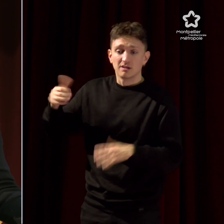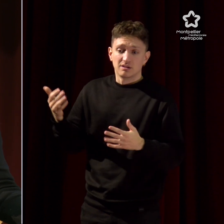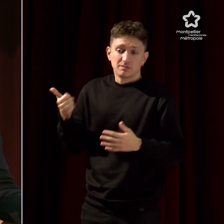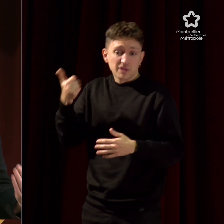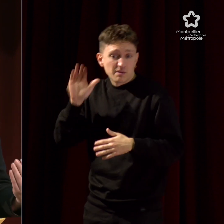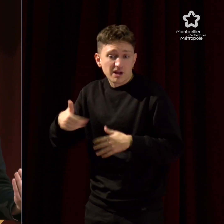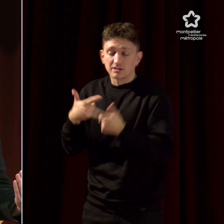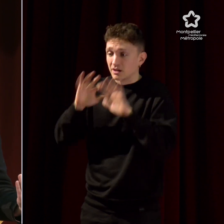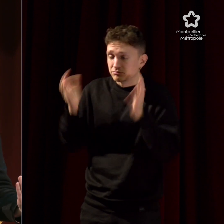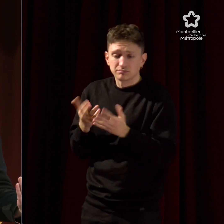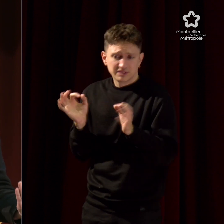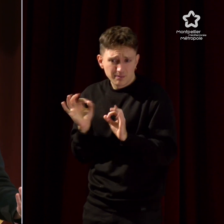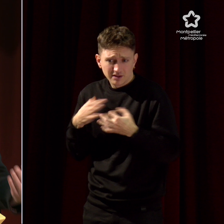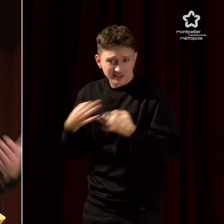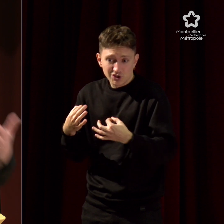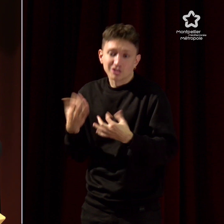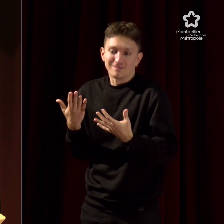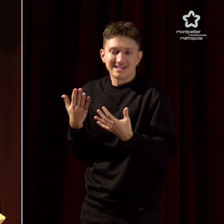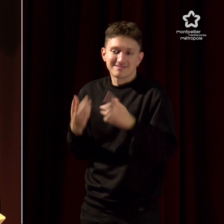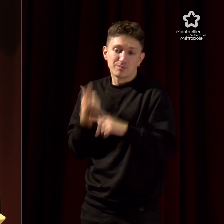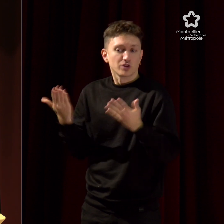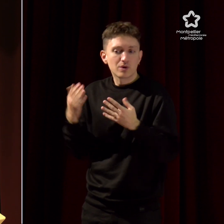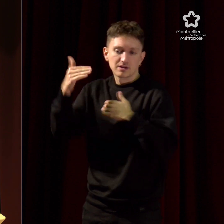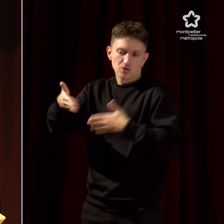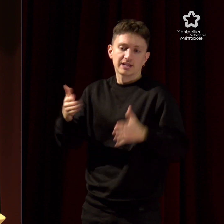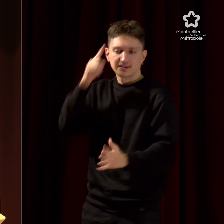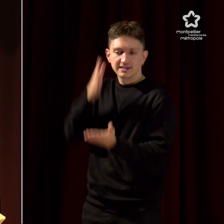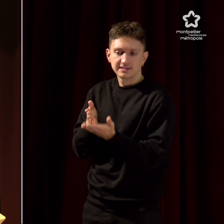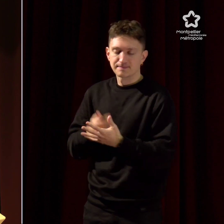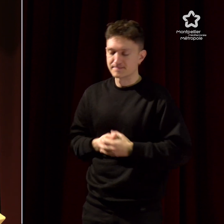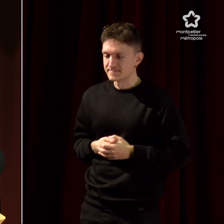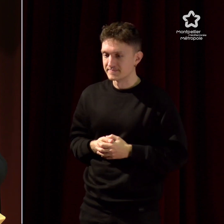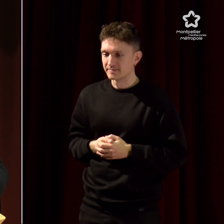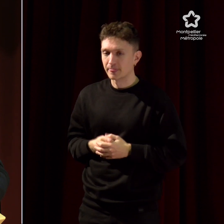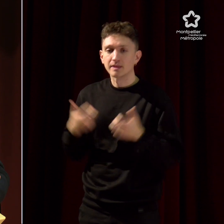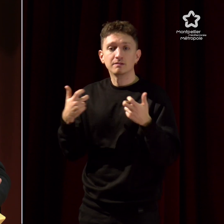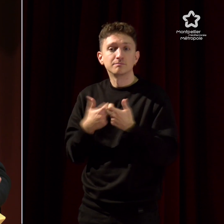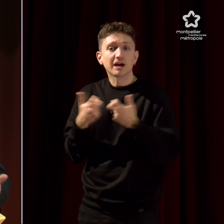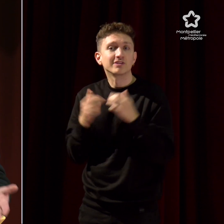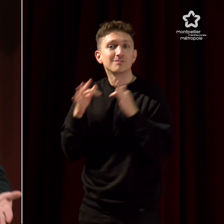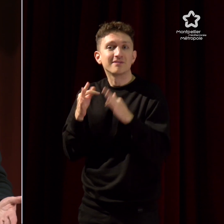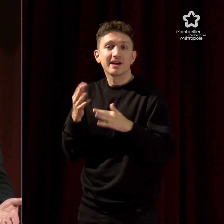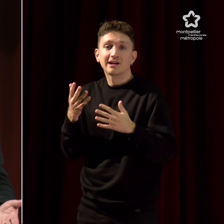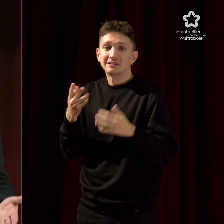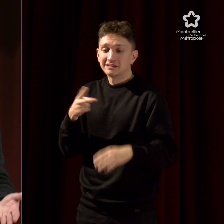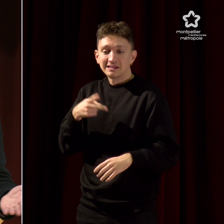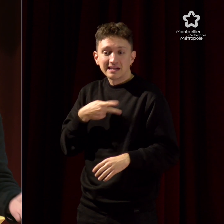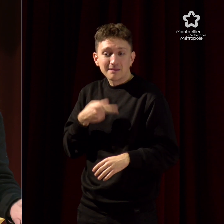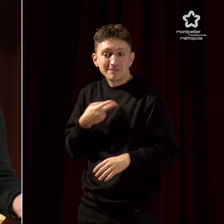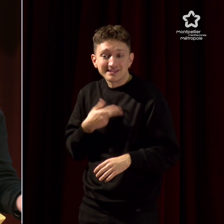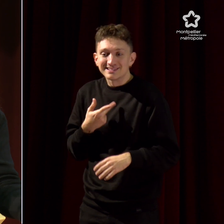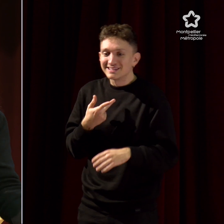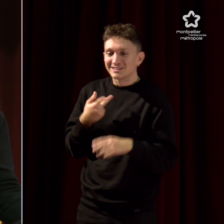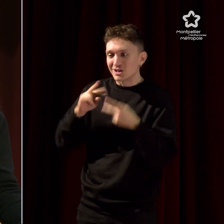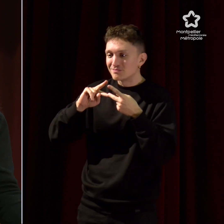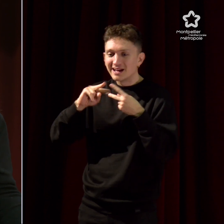autour de ces avancées. Ce que vous dites, la médecine personnalisée, si ça permet de détecter une maladie génétique rare à un